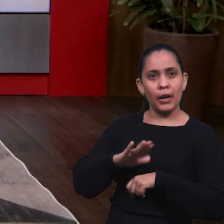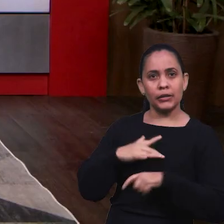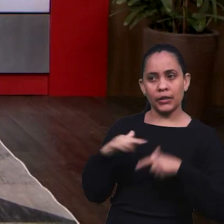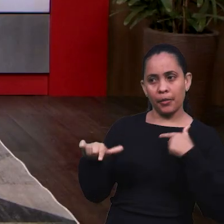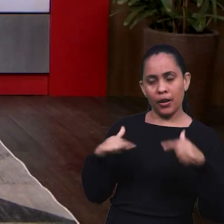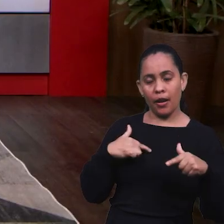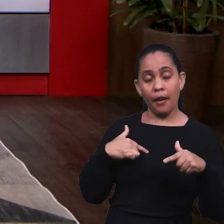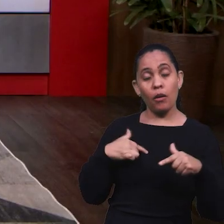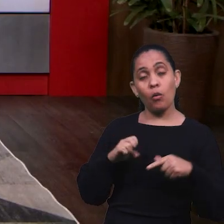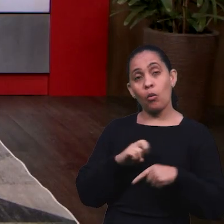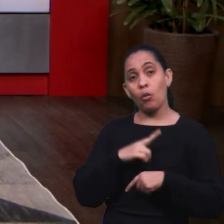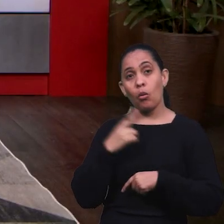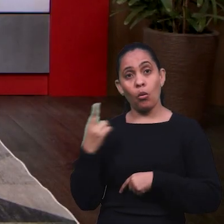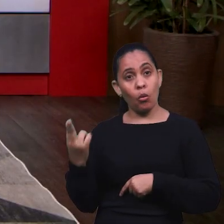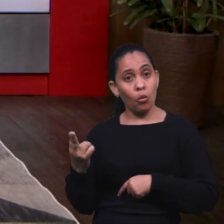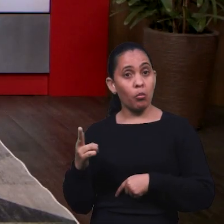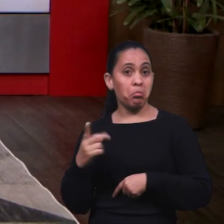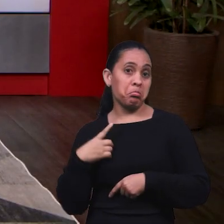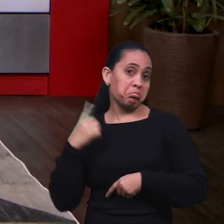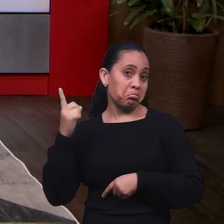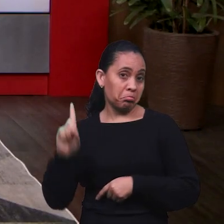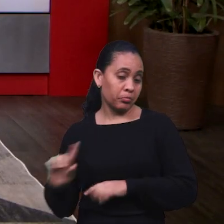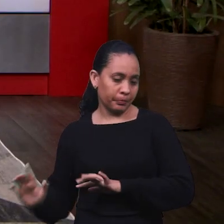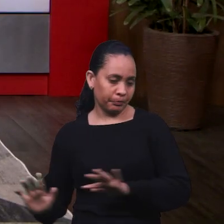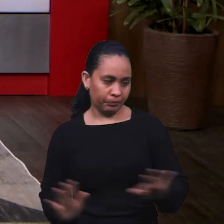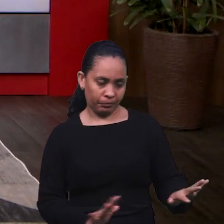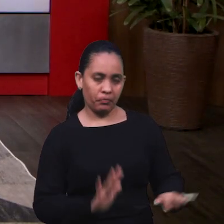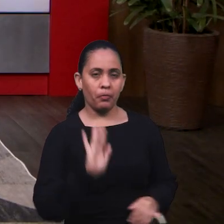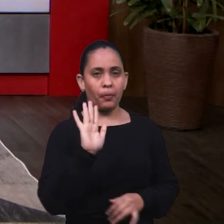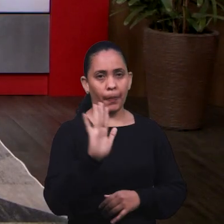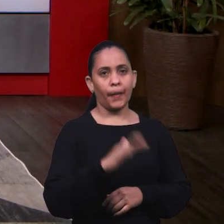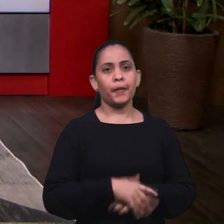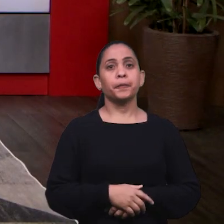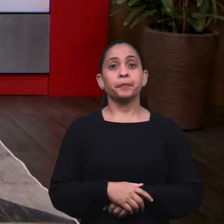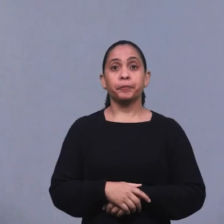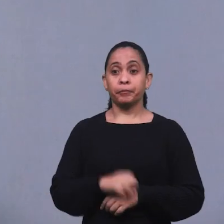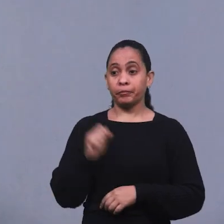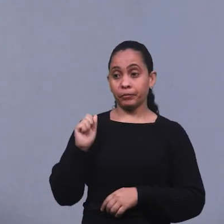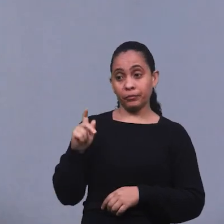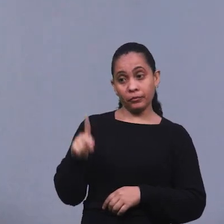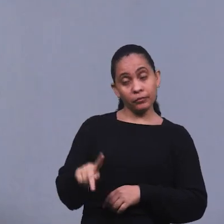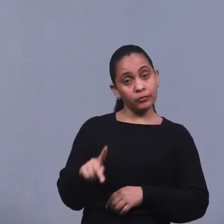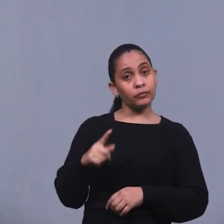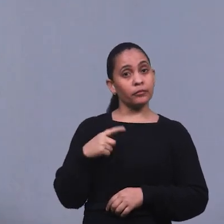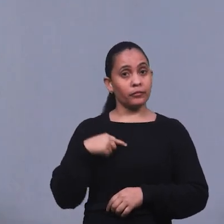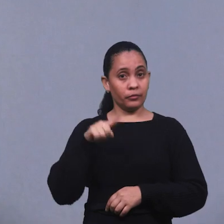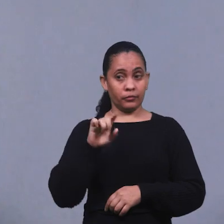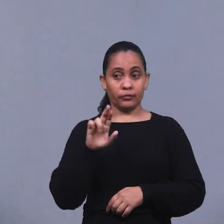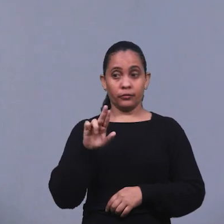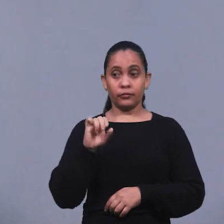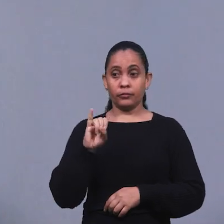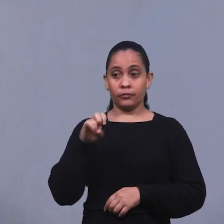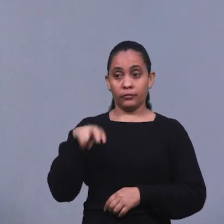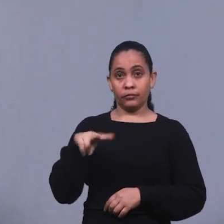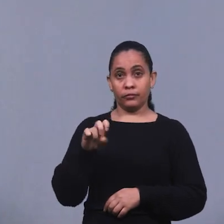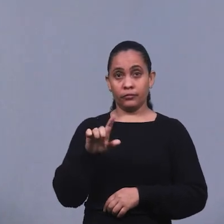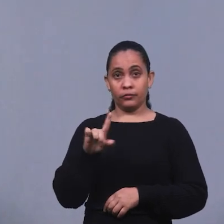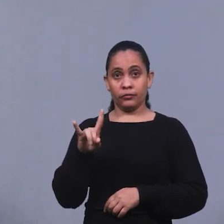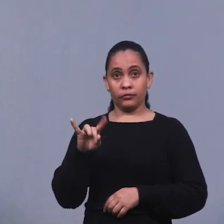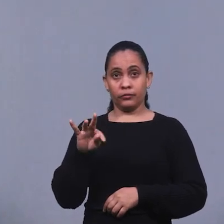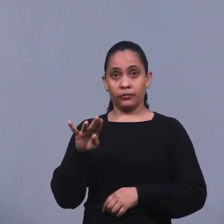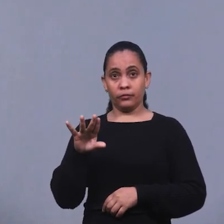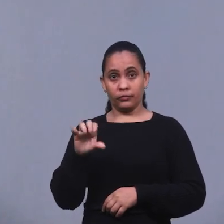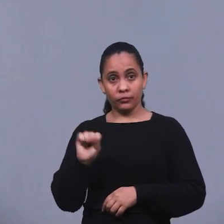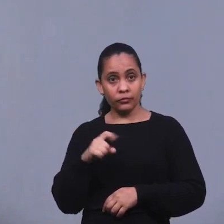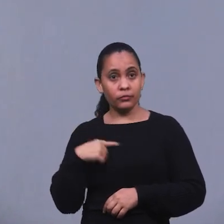diferença? Depende. Bom, se para ter direito à aposentadoria por invalidez, que a gente fala hoje até mudou o nome, a gente